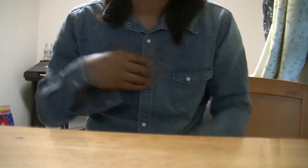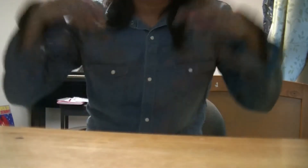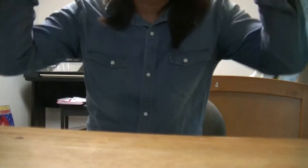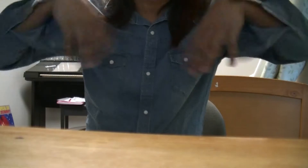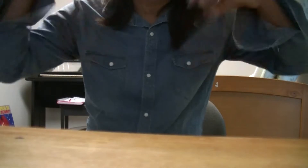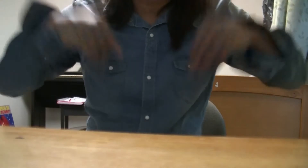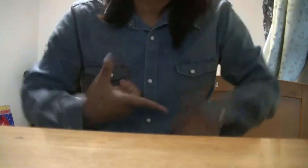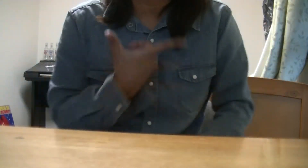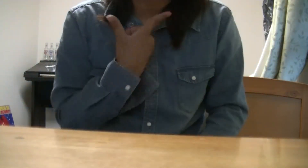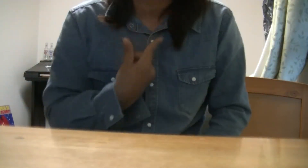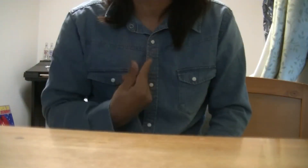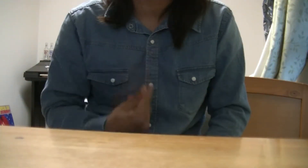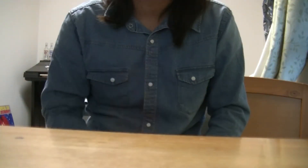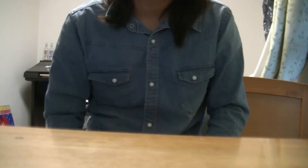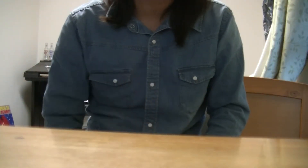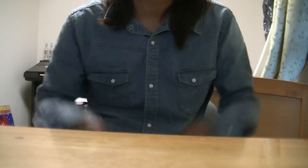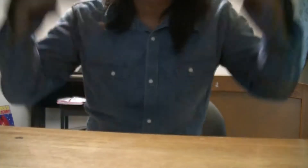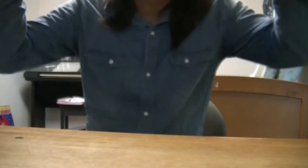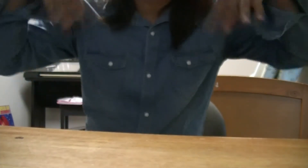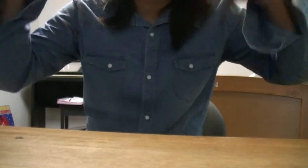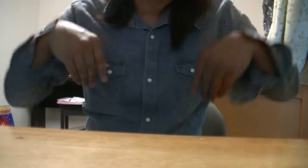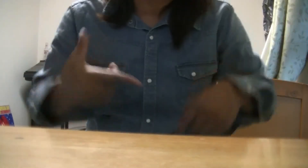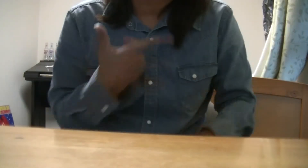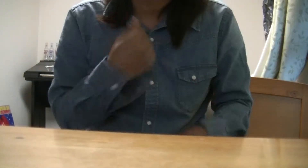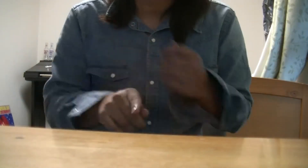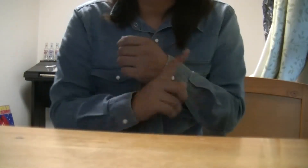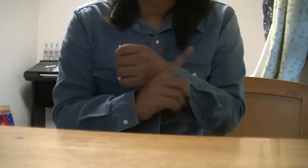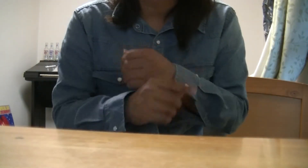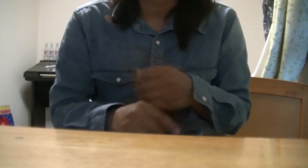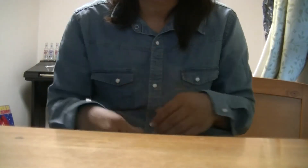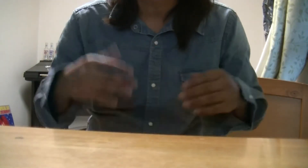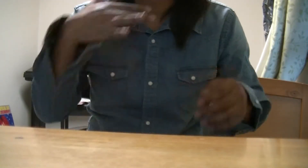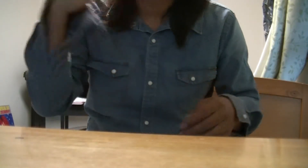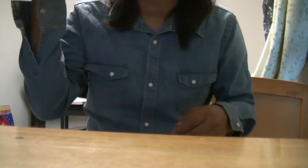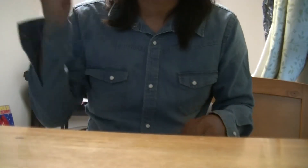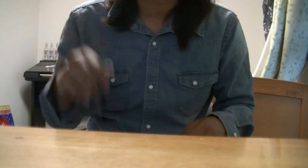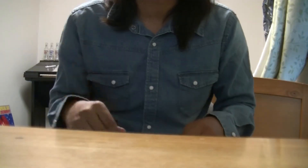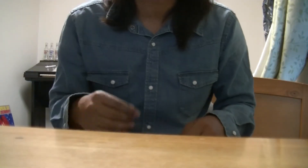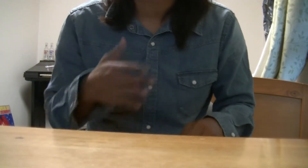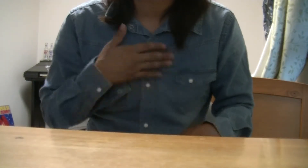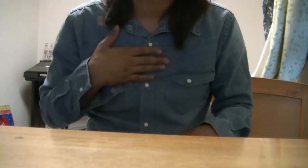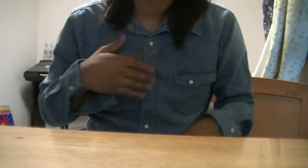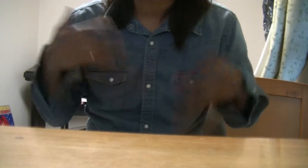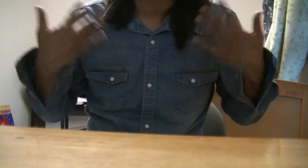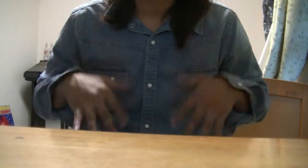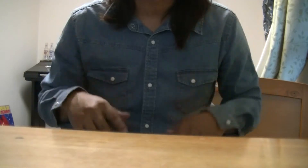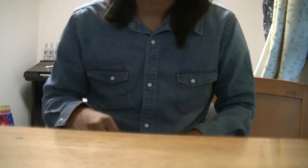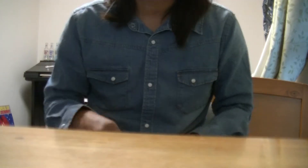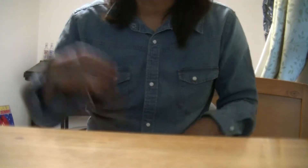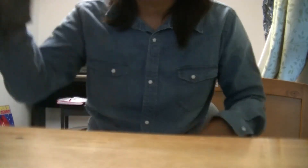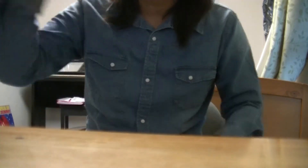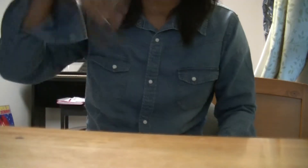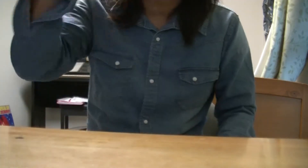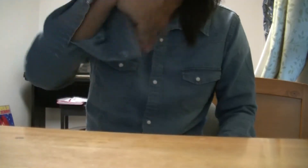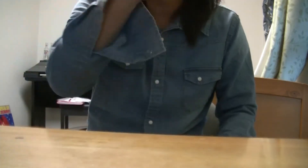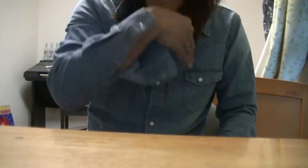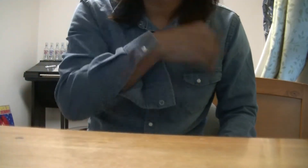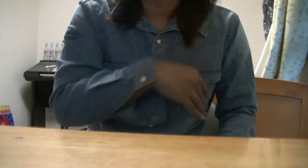ですよ。雨なんで好きかというと、高校生の時に僕ね本当に体力がなくって、あの炎天下なんか外で練習するのが大嫌